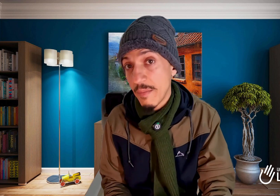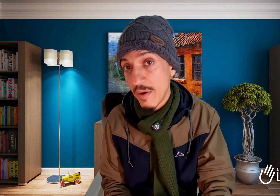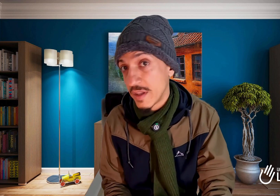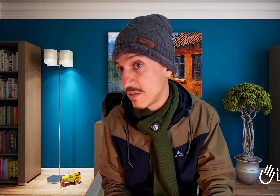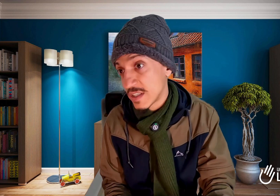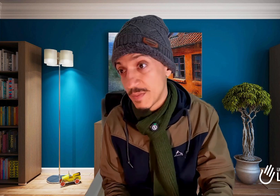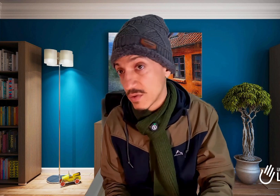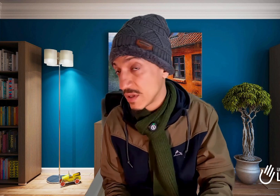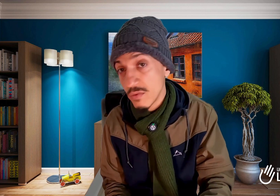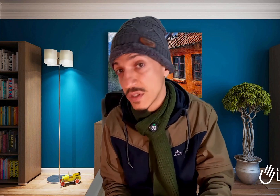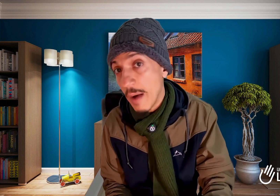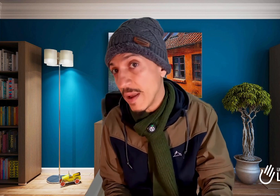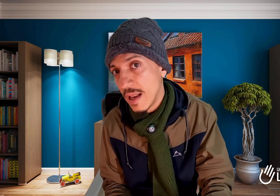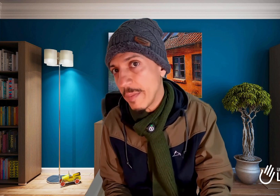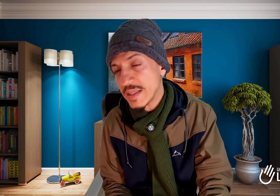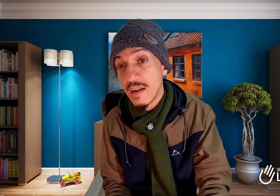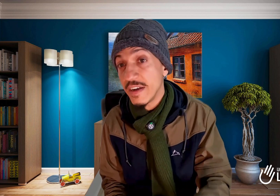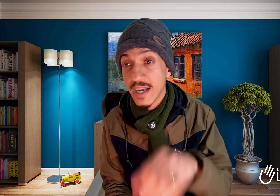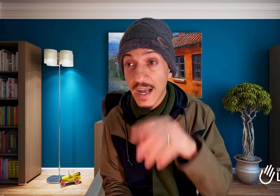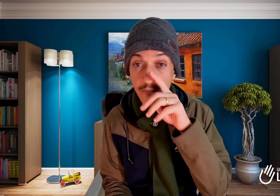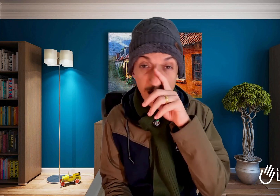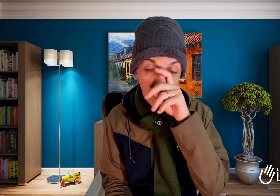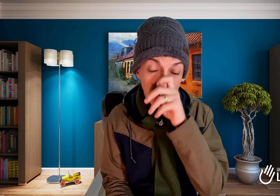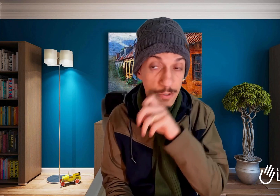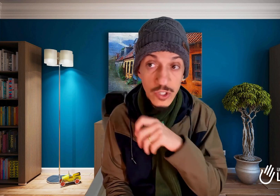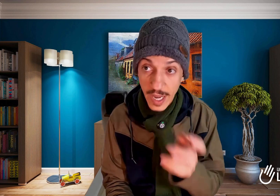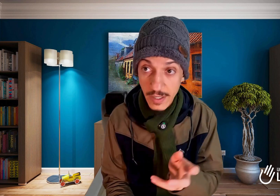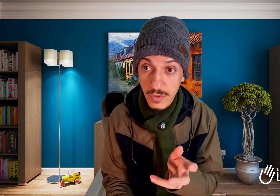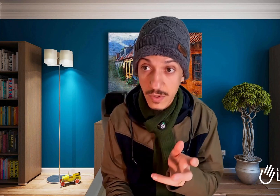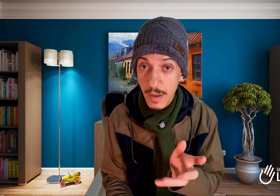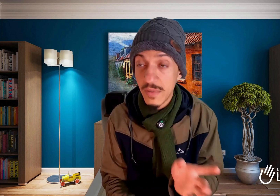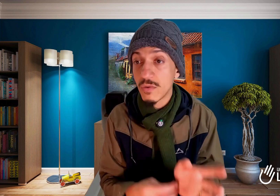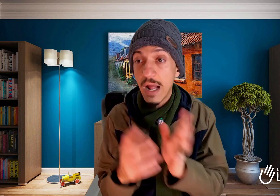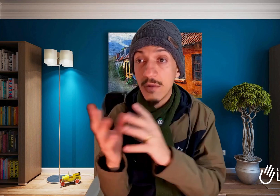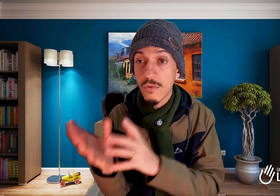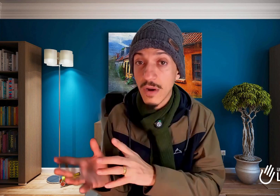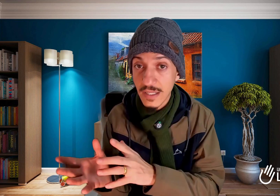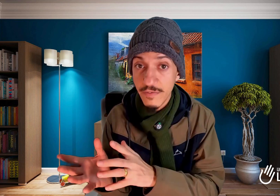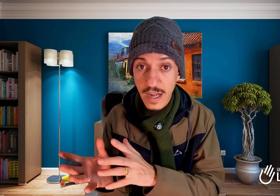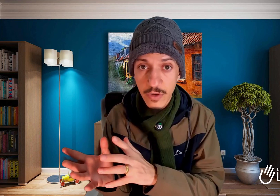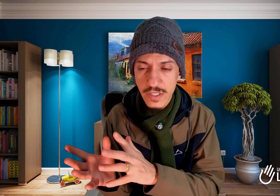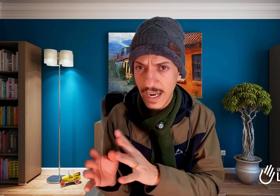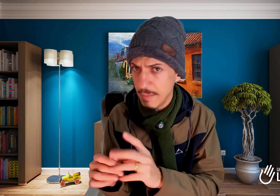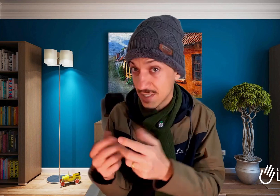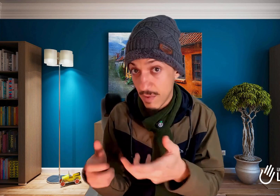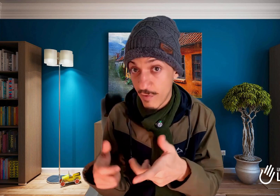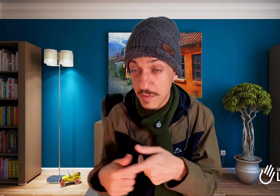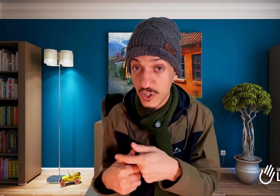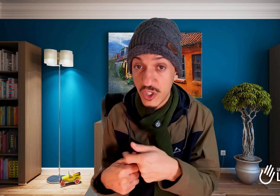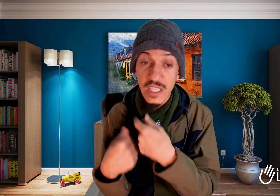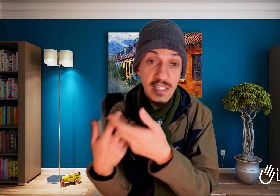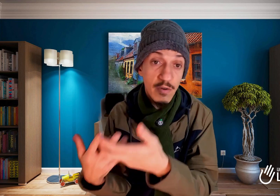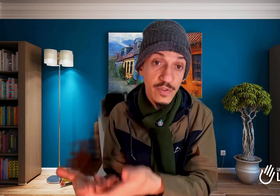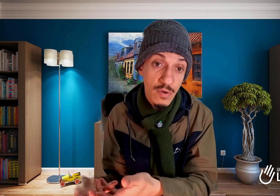das vezes as pessoas não sabem Libras, ele vai chegar lá fazendo um tanto de gestos, misturado com classificadores da Libras, que é uma forma de descrição visual na